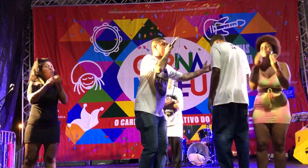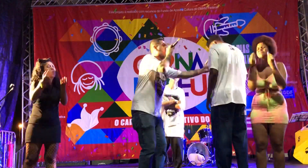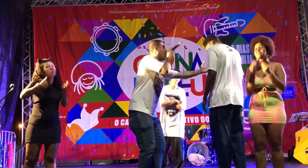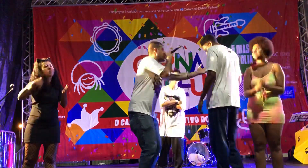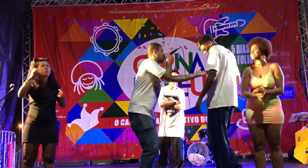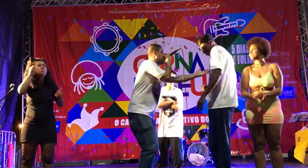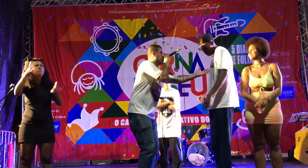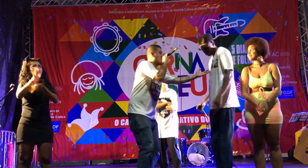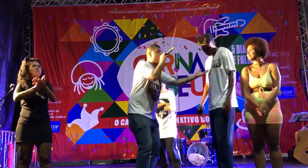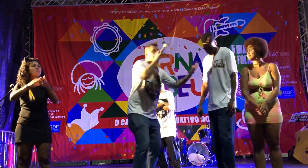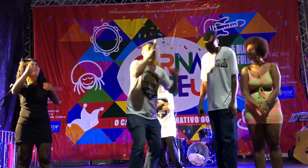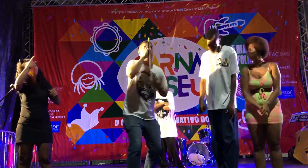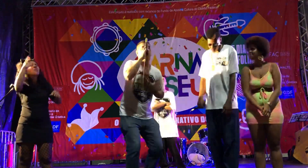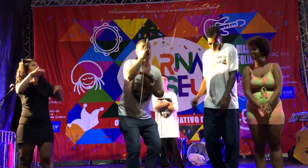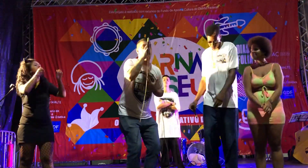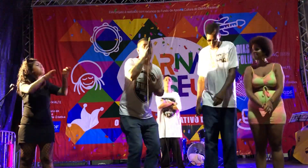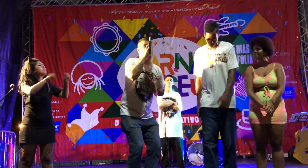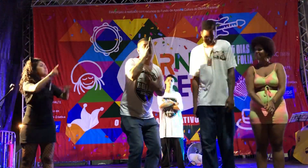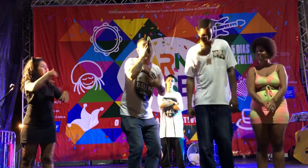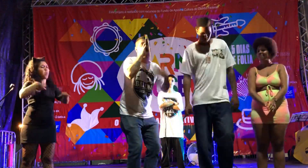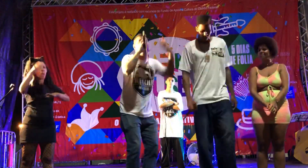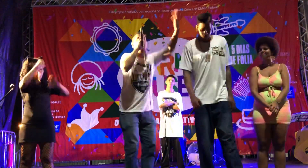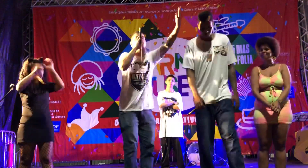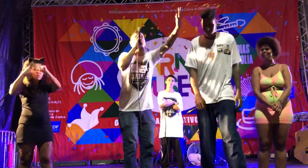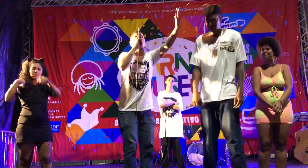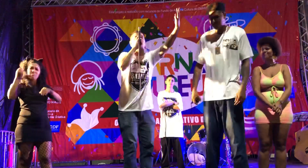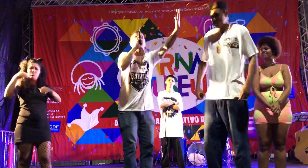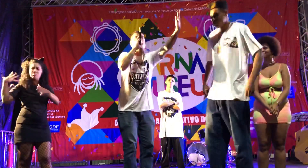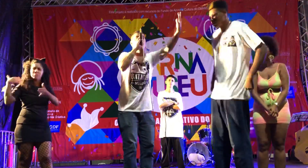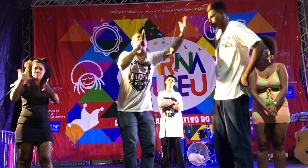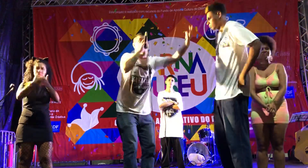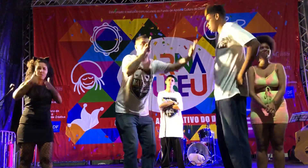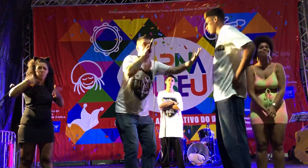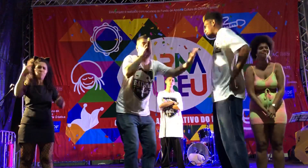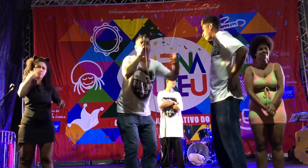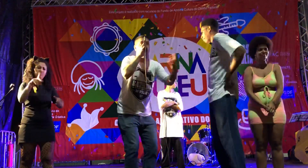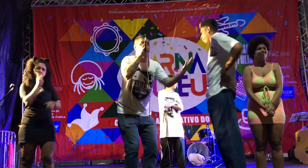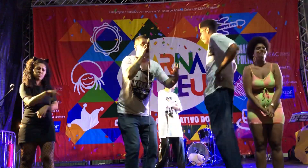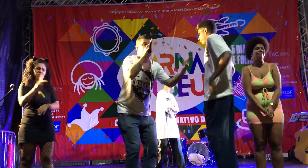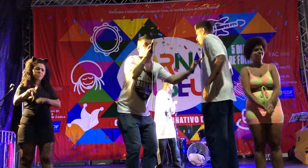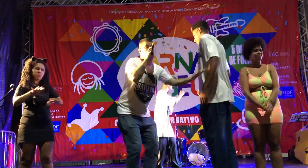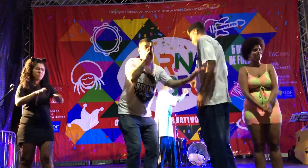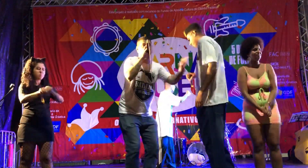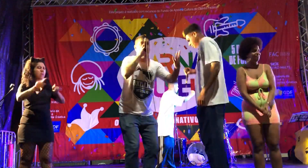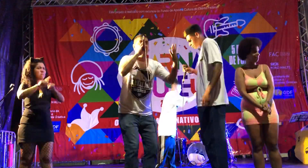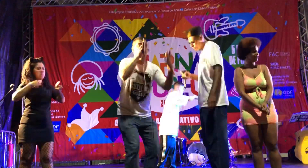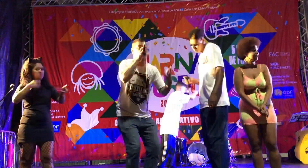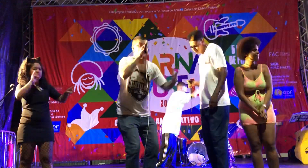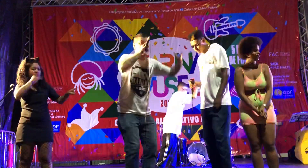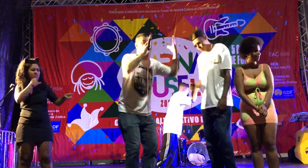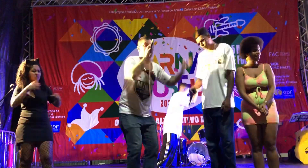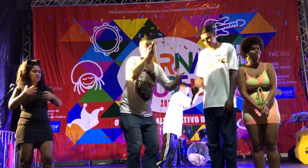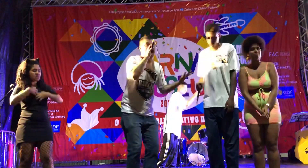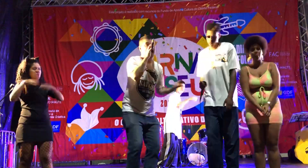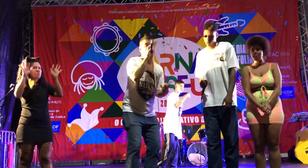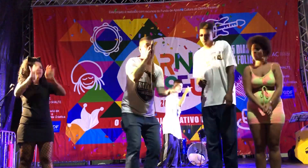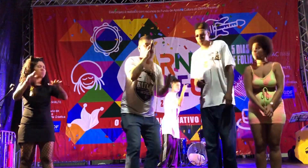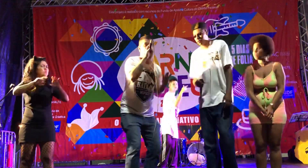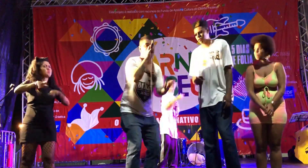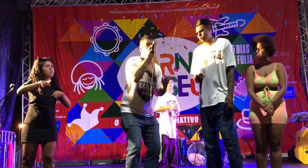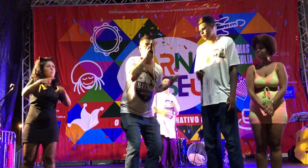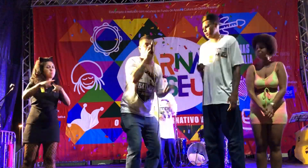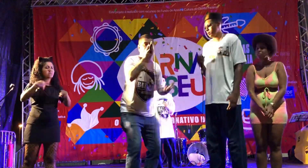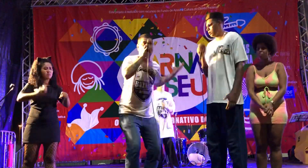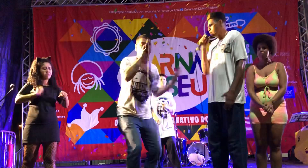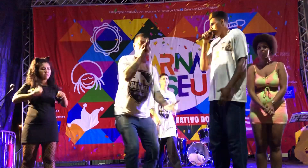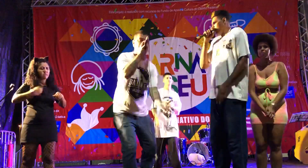aprendi? Quem foi que te ensinou? De tanto eu aprender foi que eu virei professor. Mas isso não me deixa triste nem feliz, porque nessa vida eu